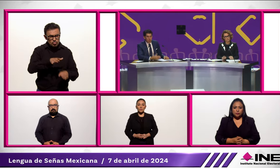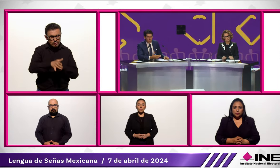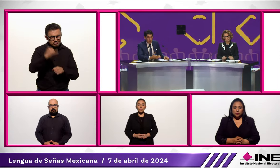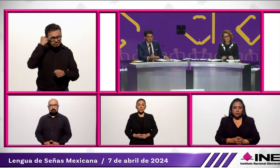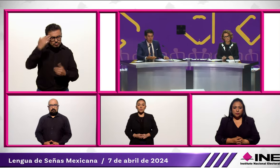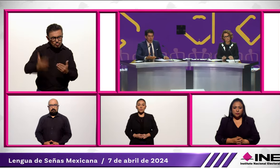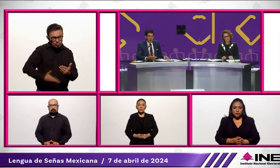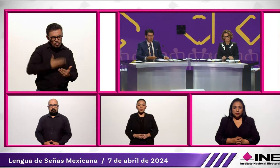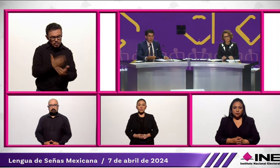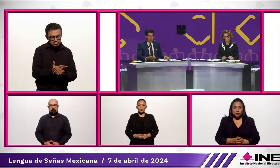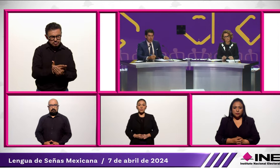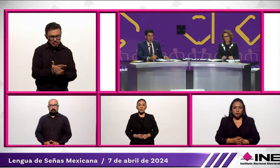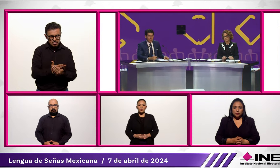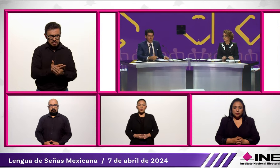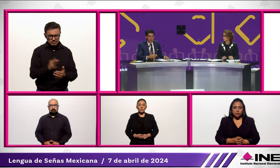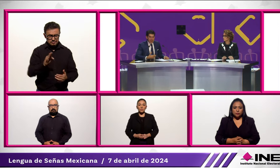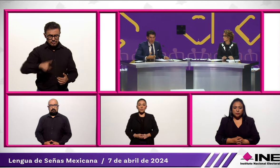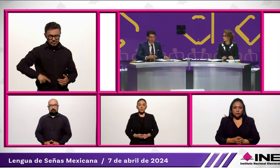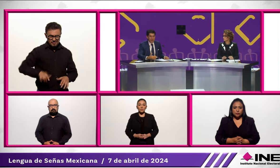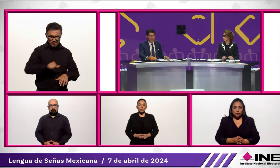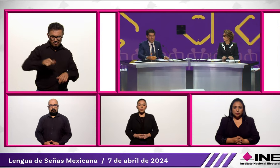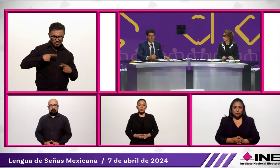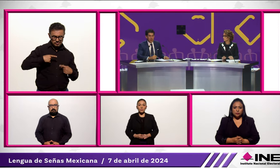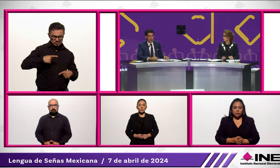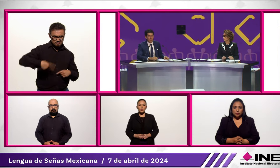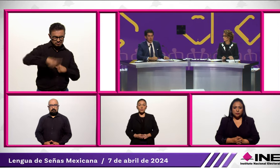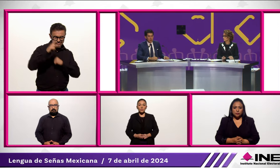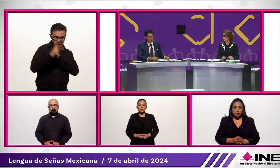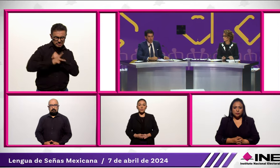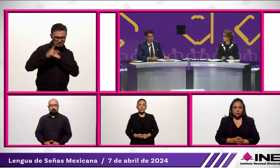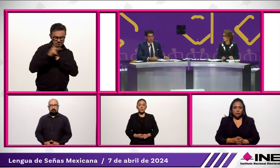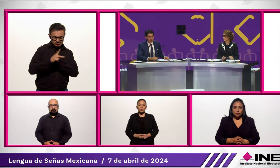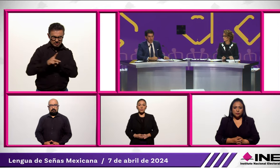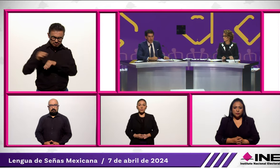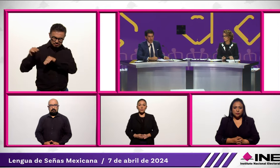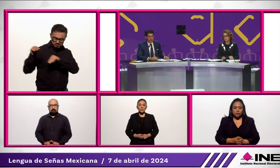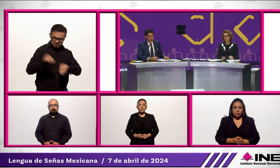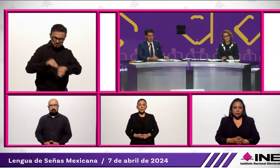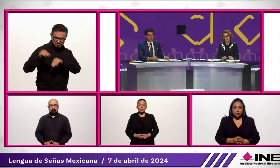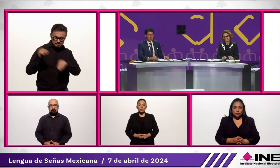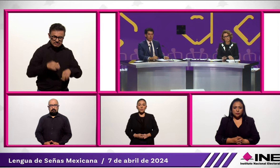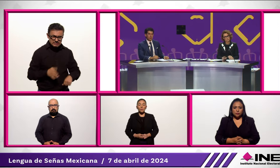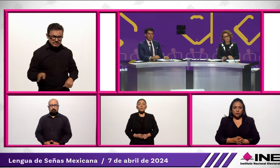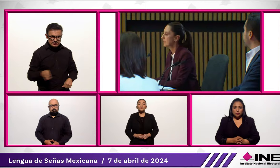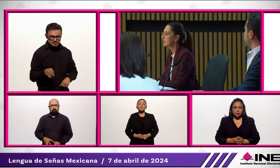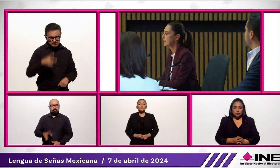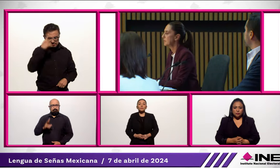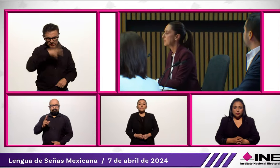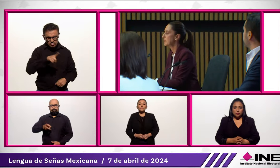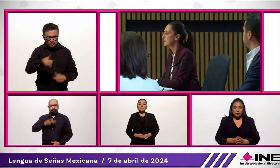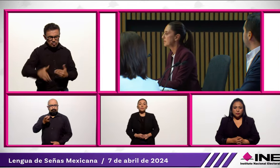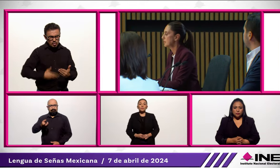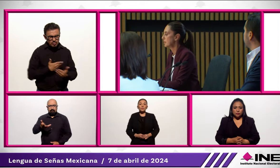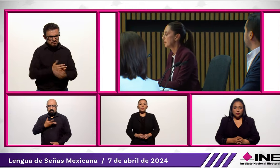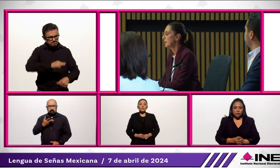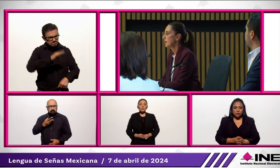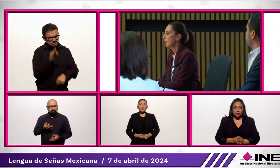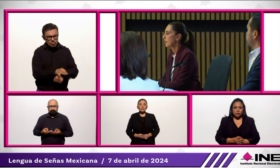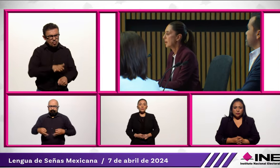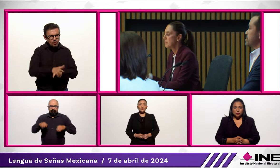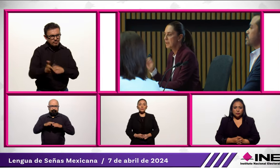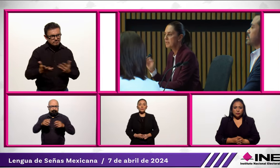su gobierno en torno a los migrantes que estén en tránsito, que crucen por nuestro país? Por supuesto que tienen que tener una